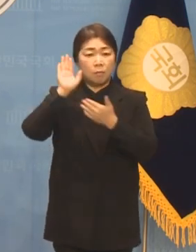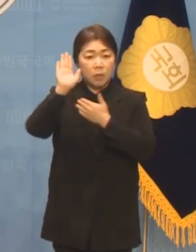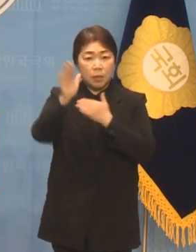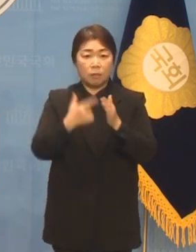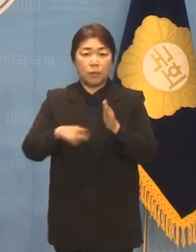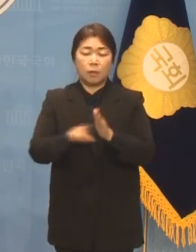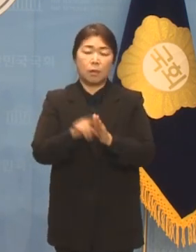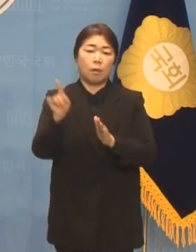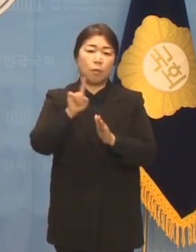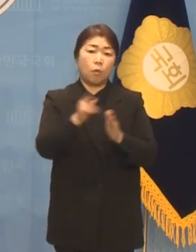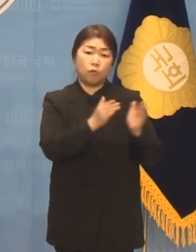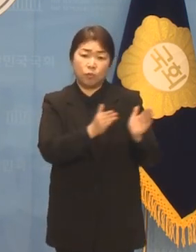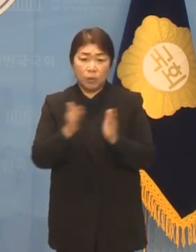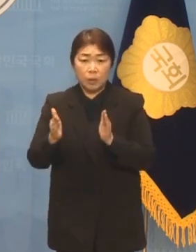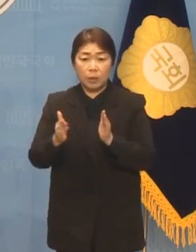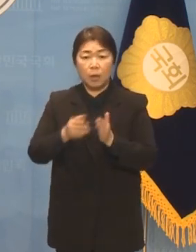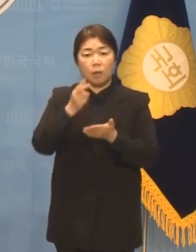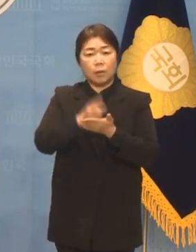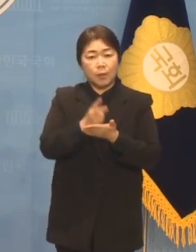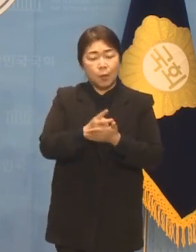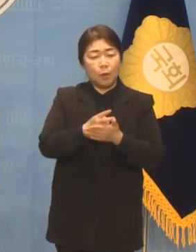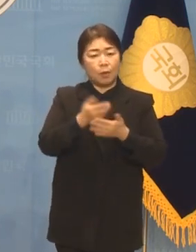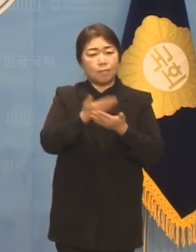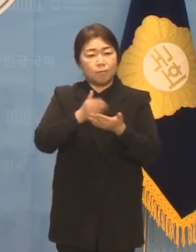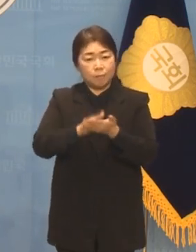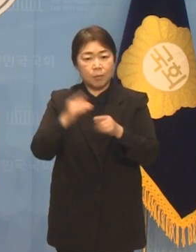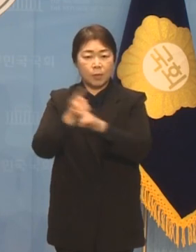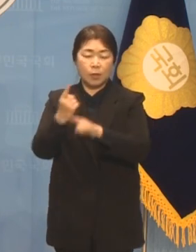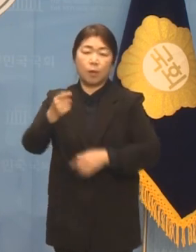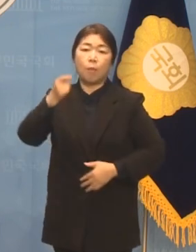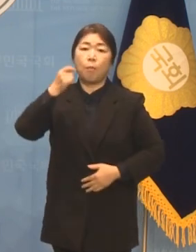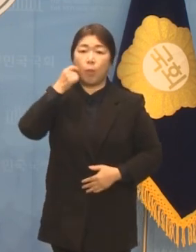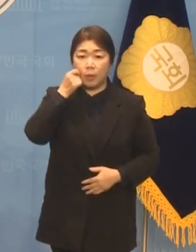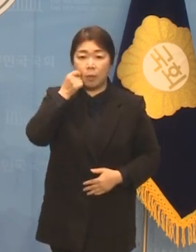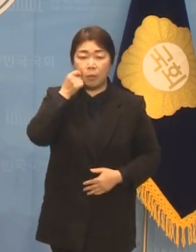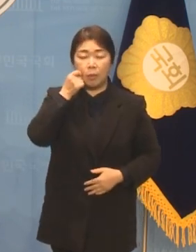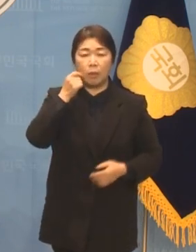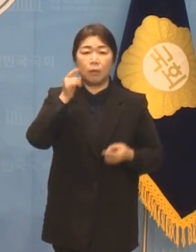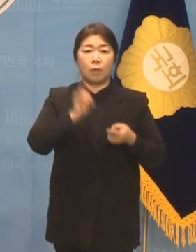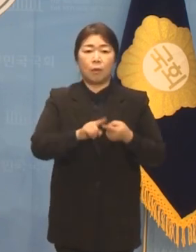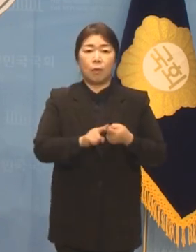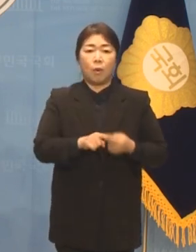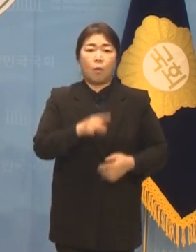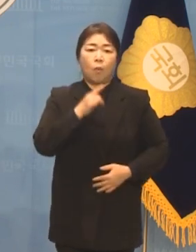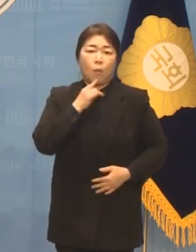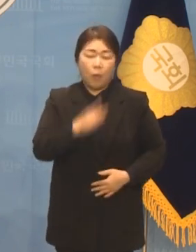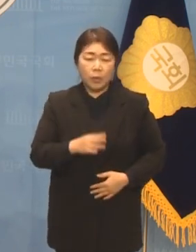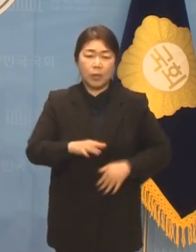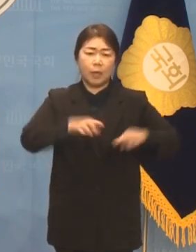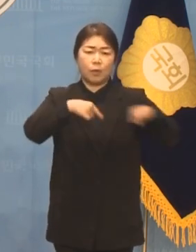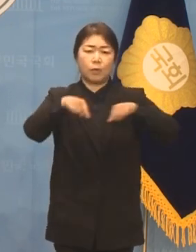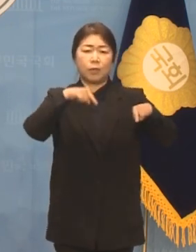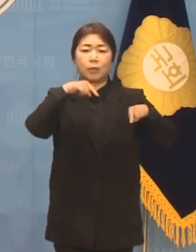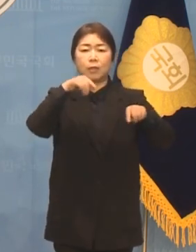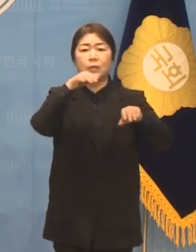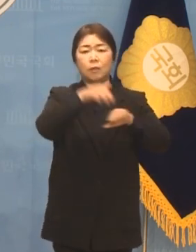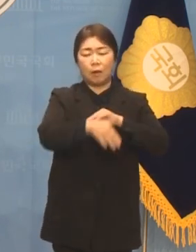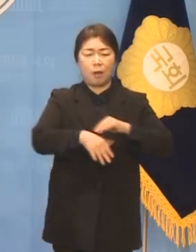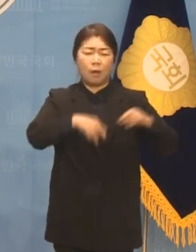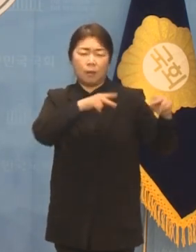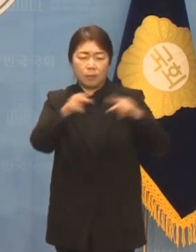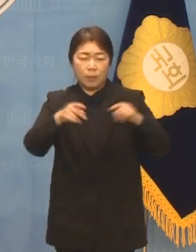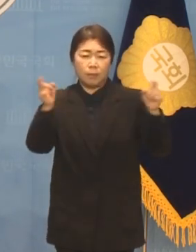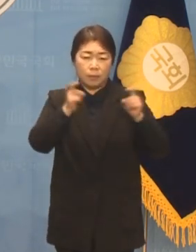대비하여 제도와 시스템을 재정비하지도 못한 채 오직 정쟁의 늪에 빠져